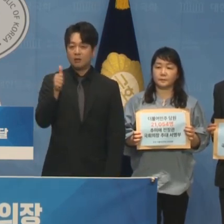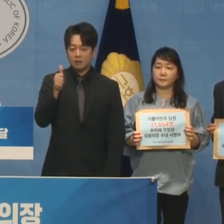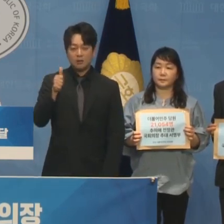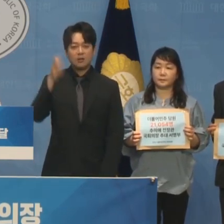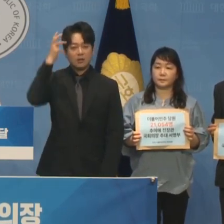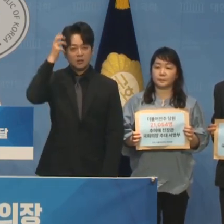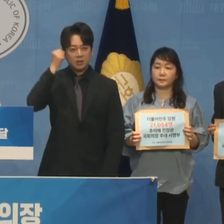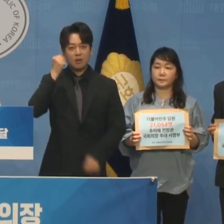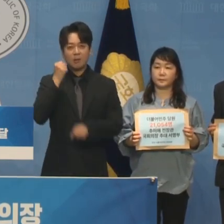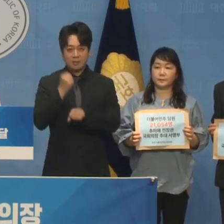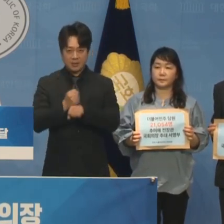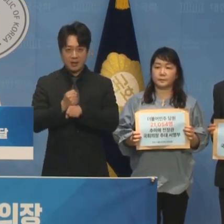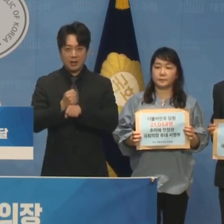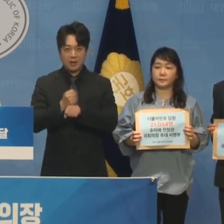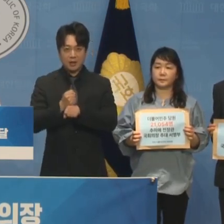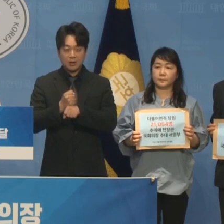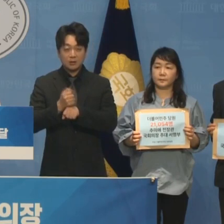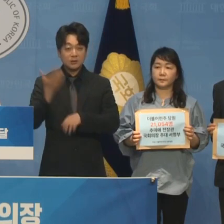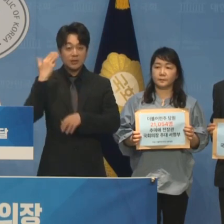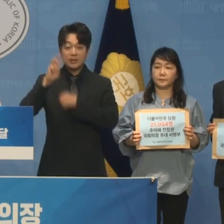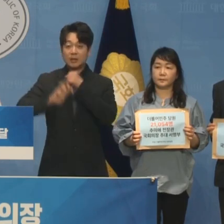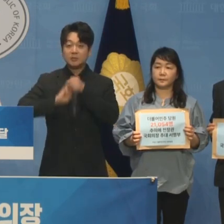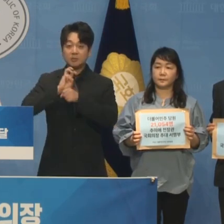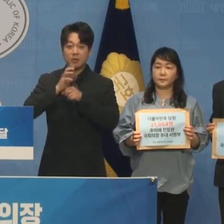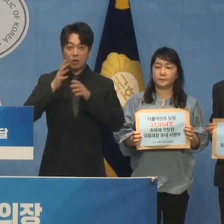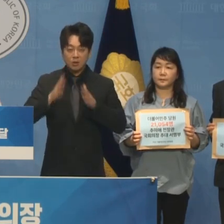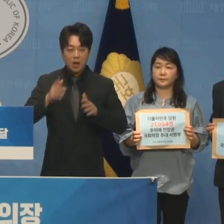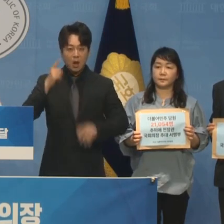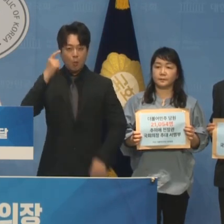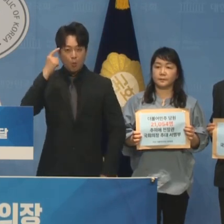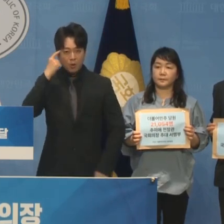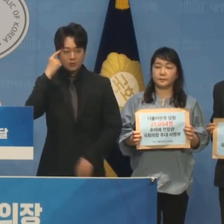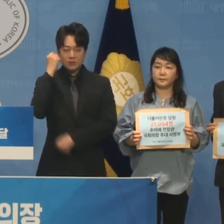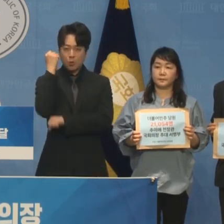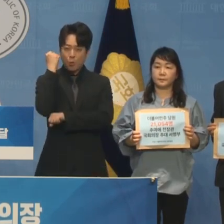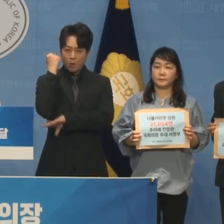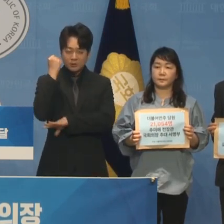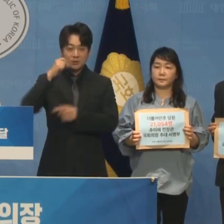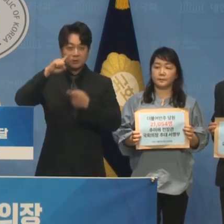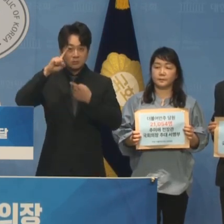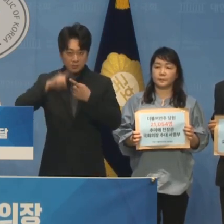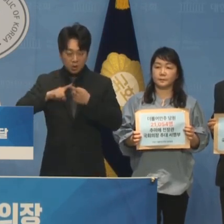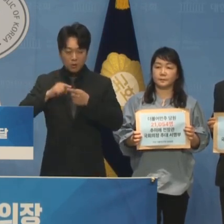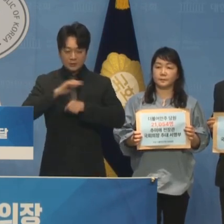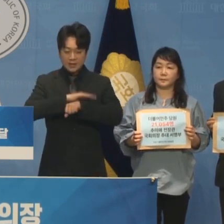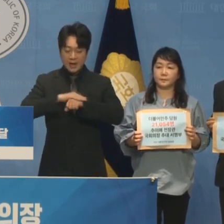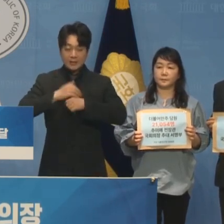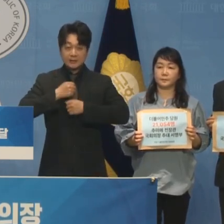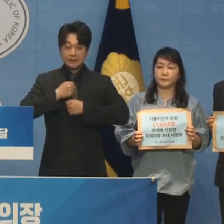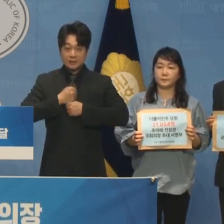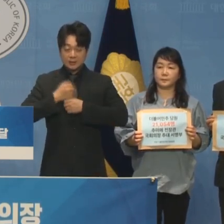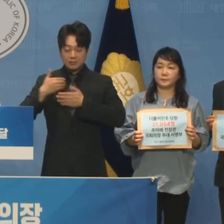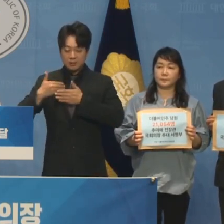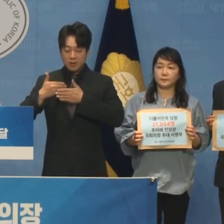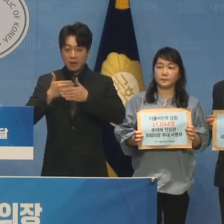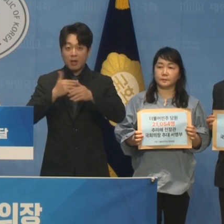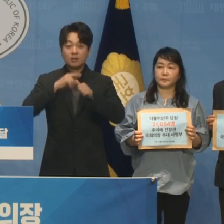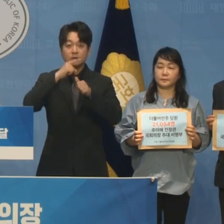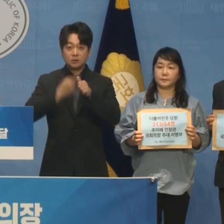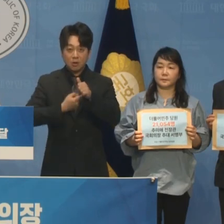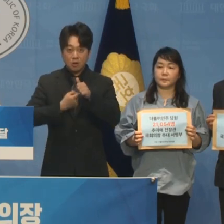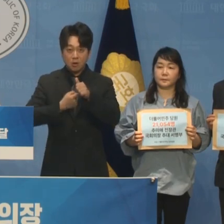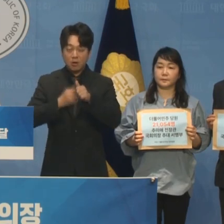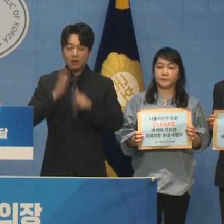30여년간 원칙과 소신을 지키며 김대중 노무현 문재인 대통령을 앞장서 만들었던